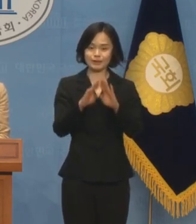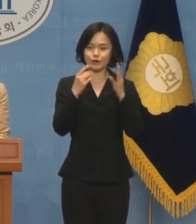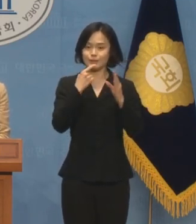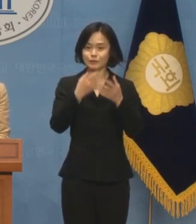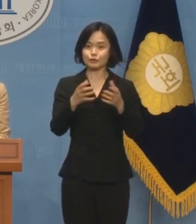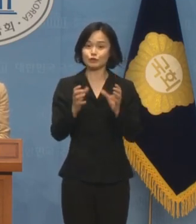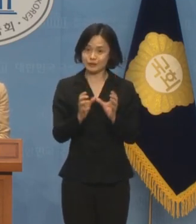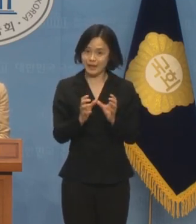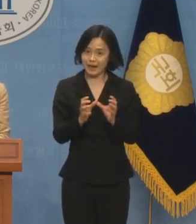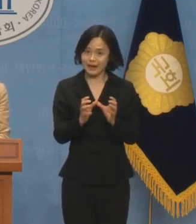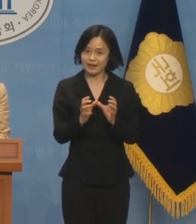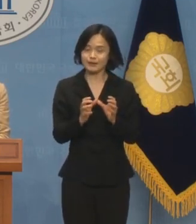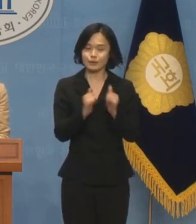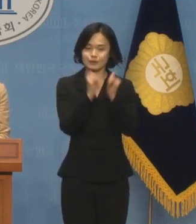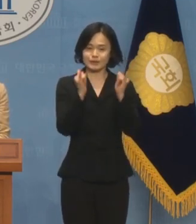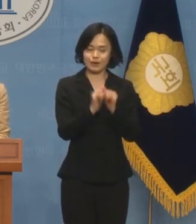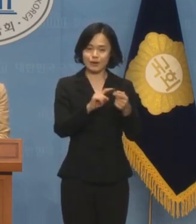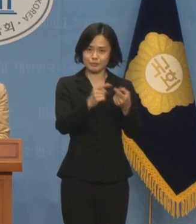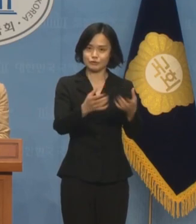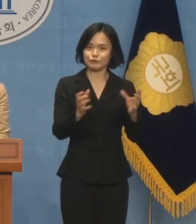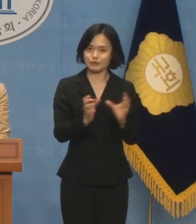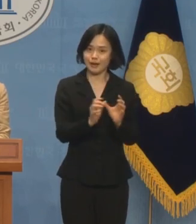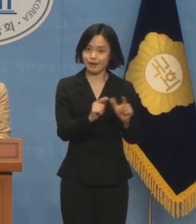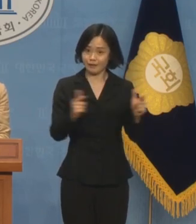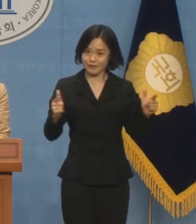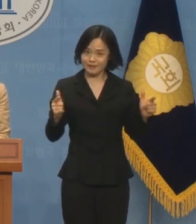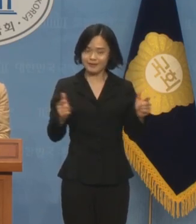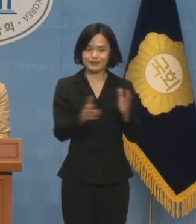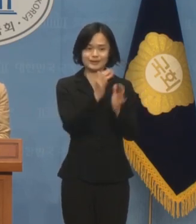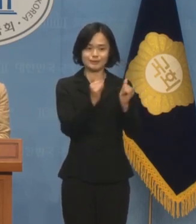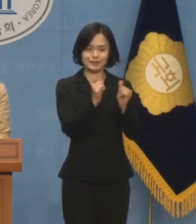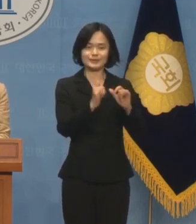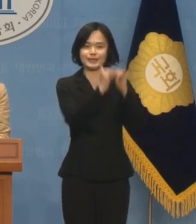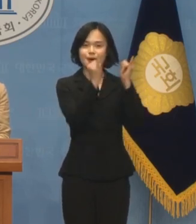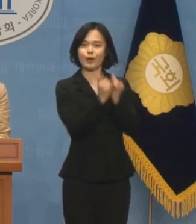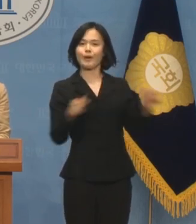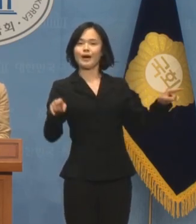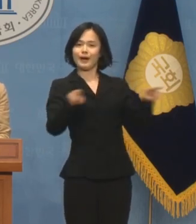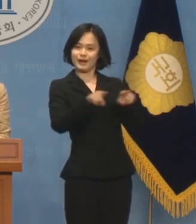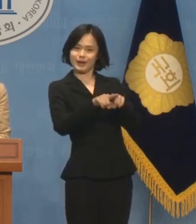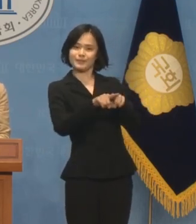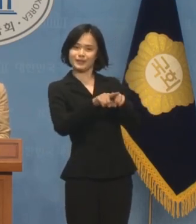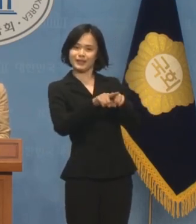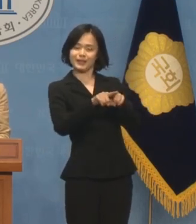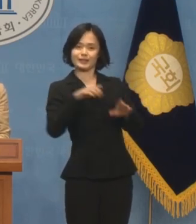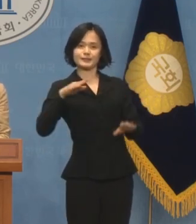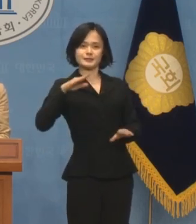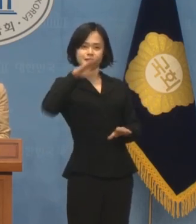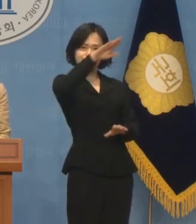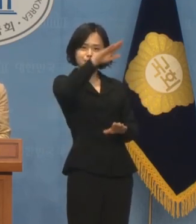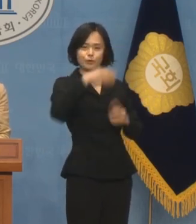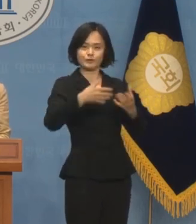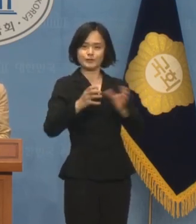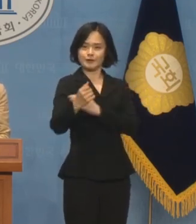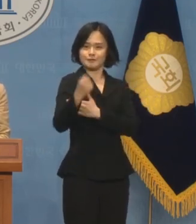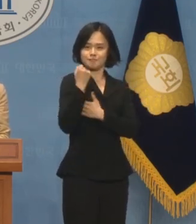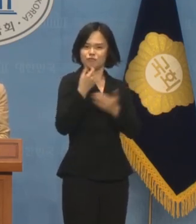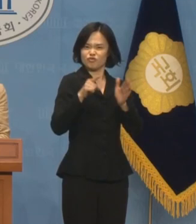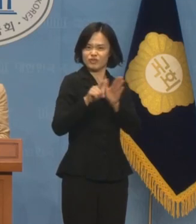기본소득 실현을 꿈꾸는 시민 사회와 함께 민주 진보세력의 총선 승리를 위해